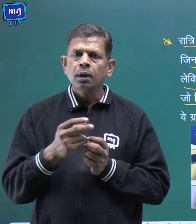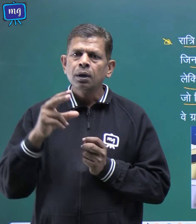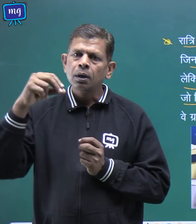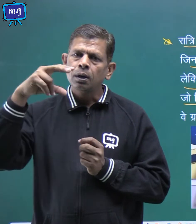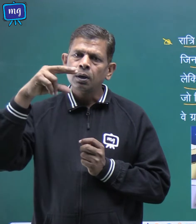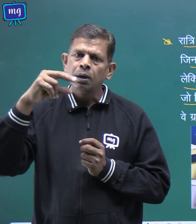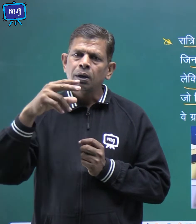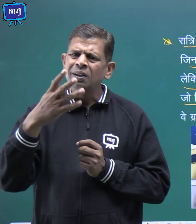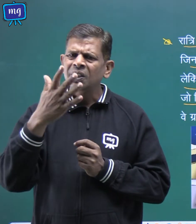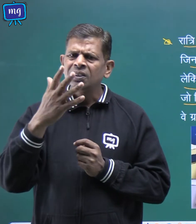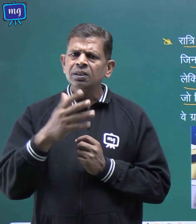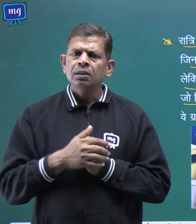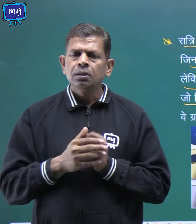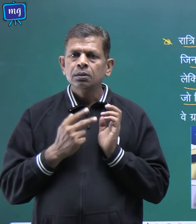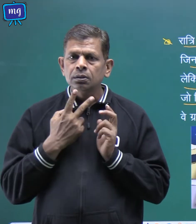टिमटिमाते नहीं दिखते